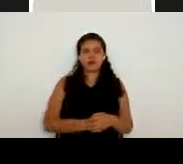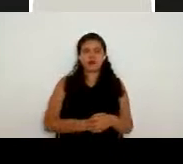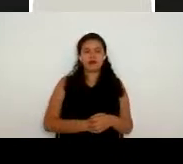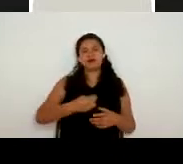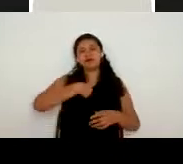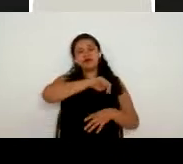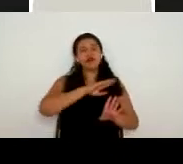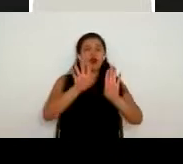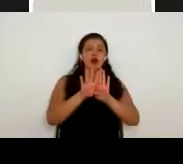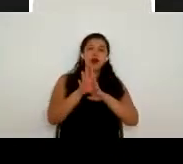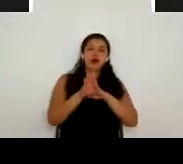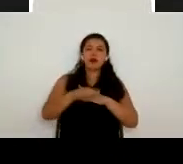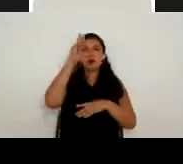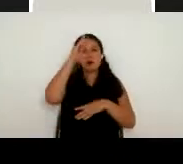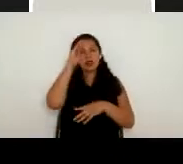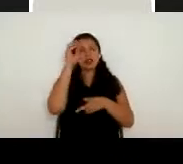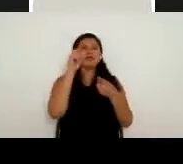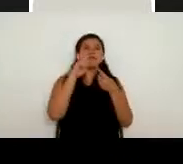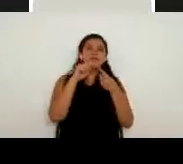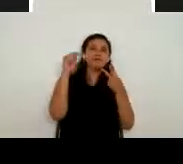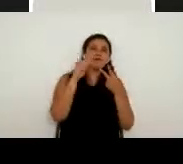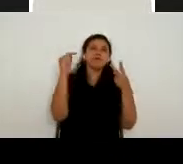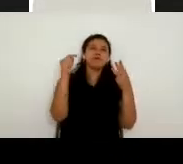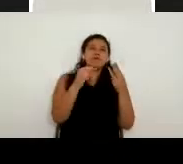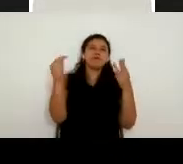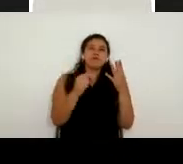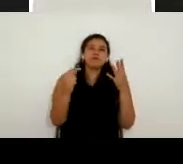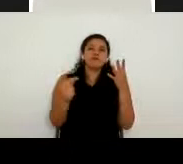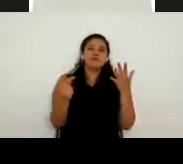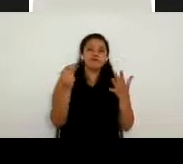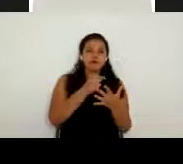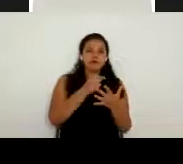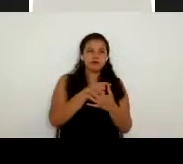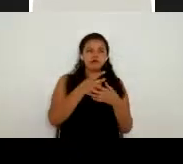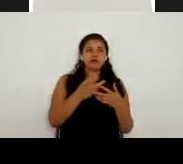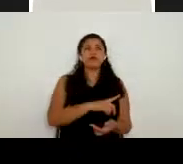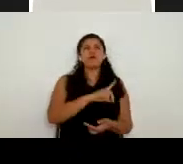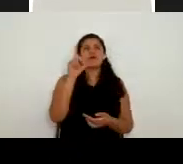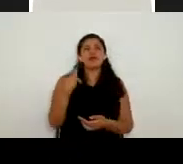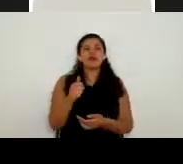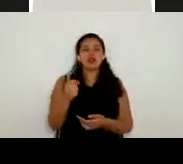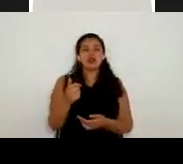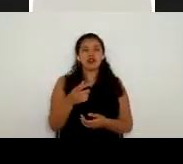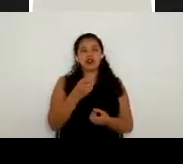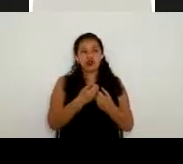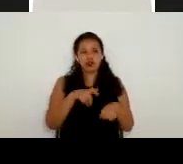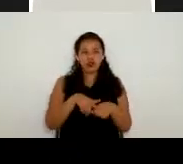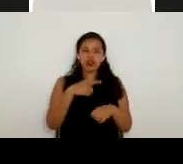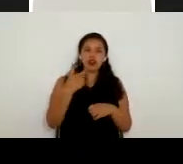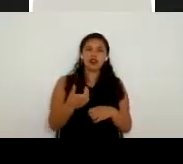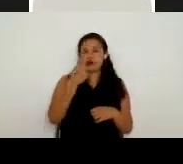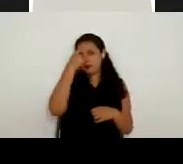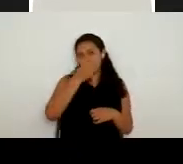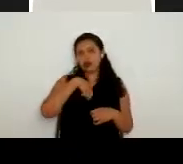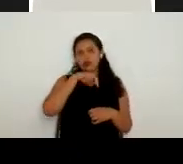las para tratar de ir revisando el estudio socioeconómico que estábamos desarrollando en